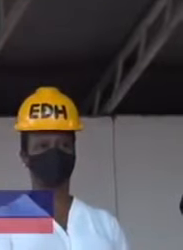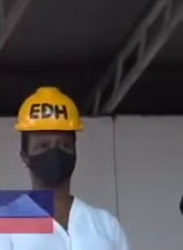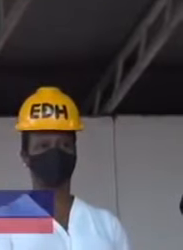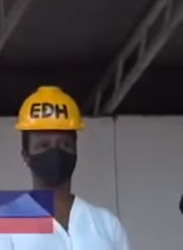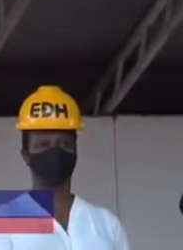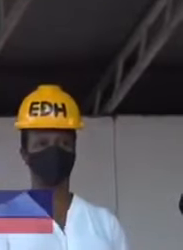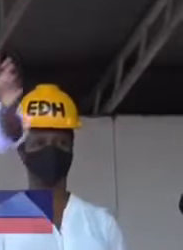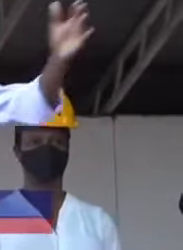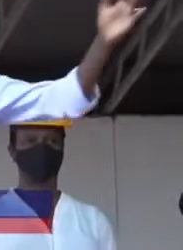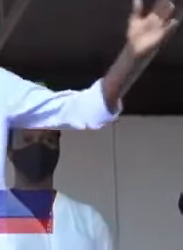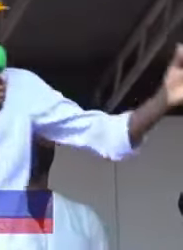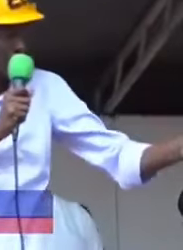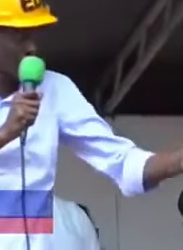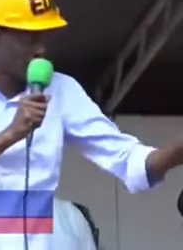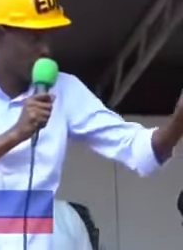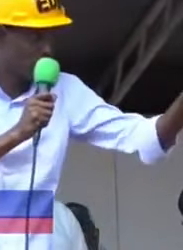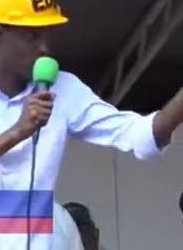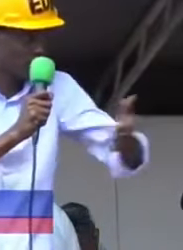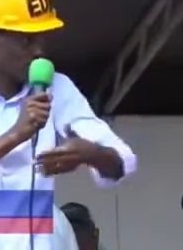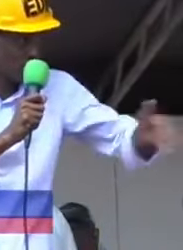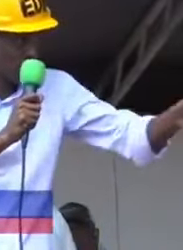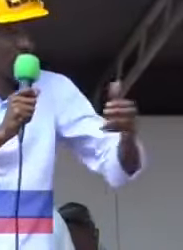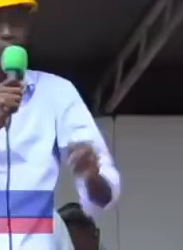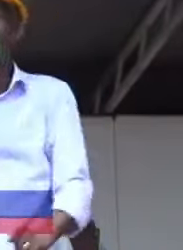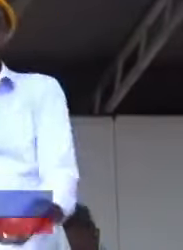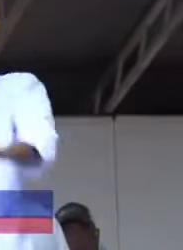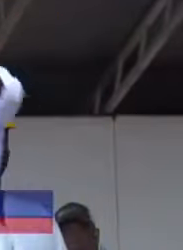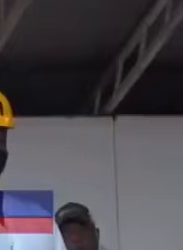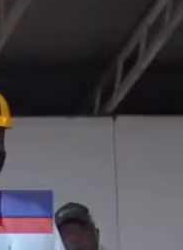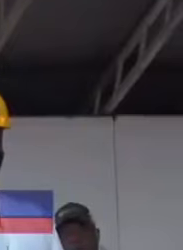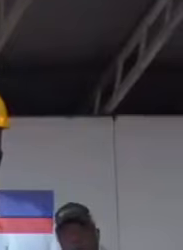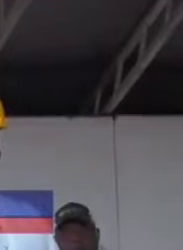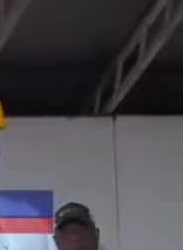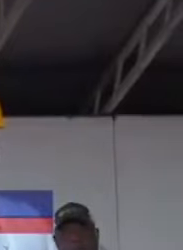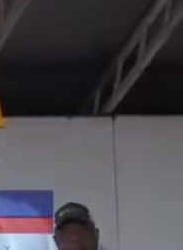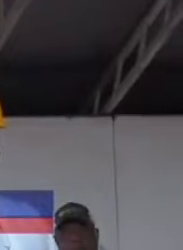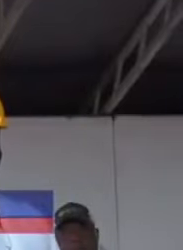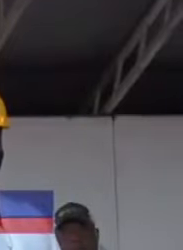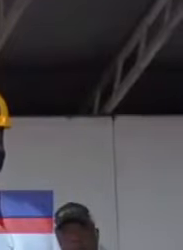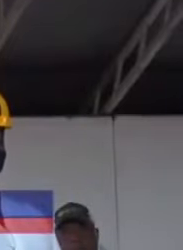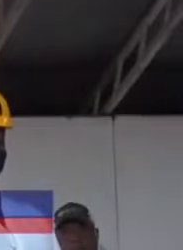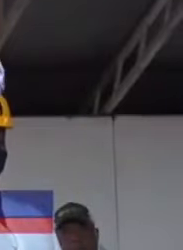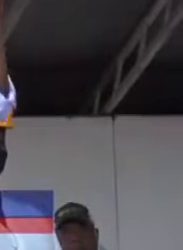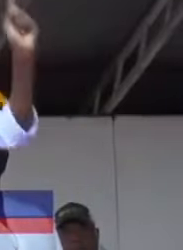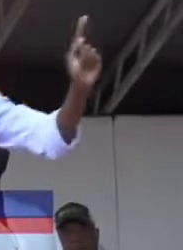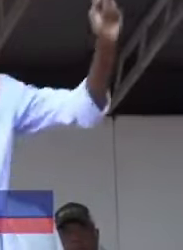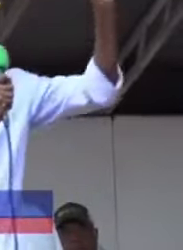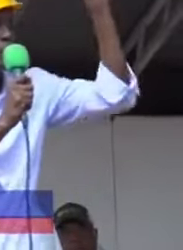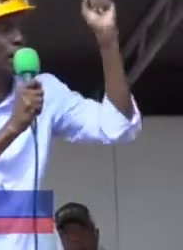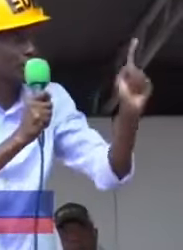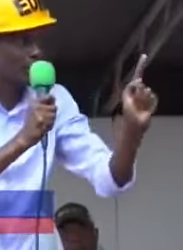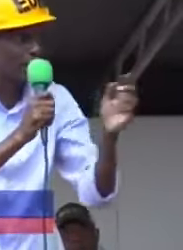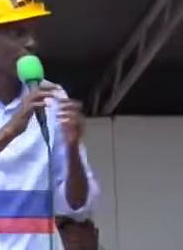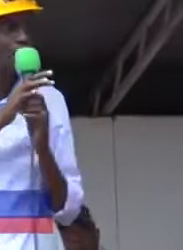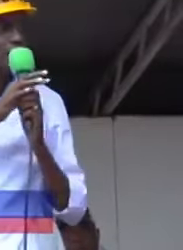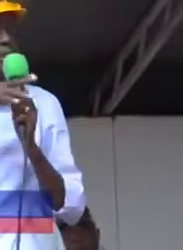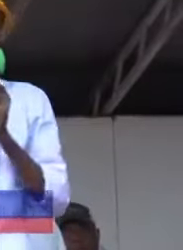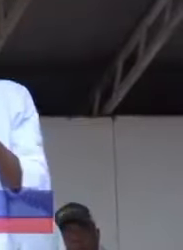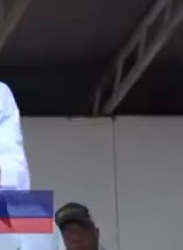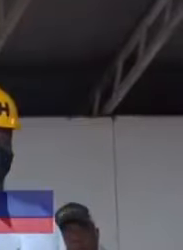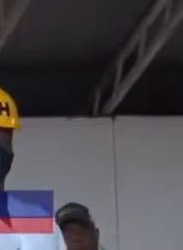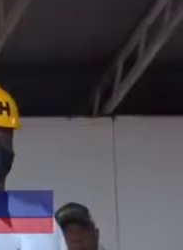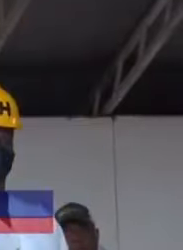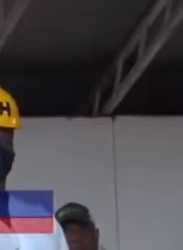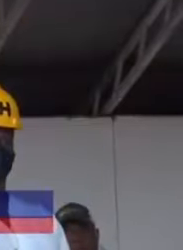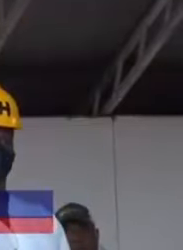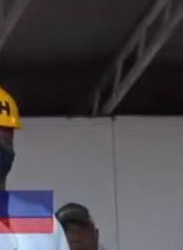km. 1 lot pour 3. Ça fait 2 lots, ça c'est pour route là. Pour pont, il y a un pont sous la rivière au du Cap là. Qui